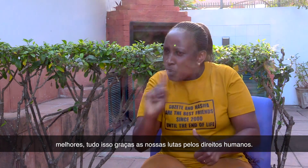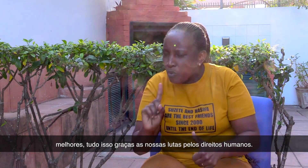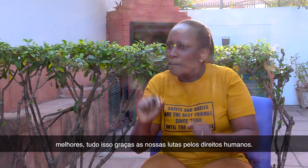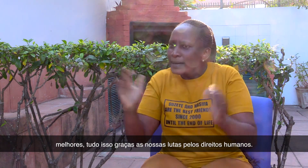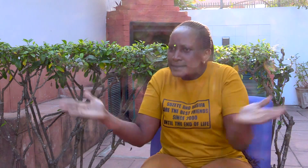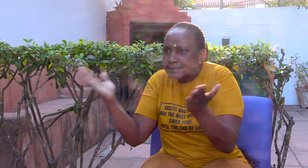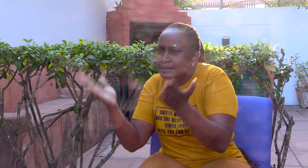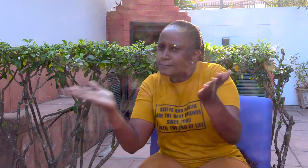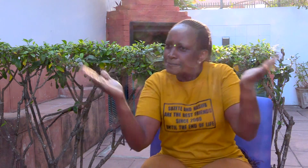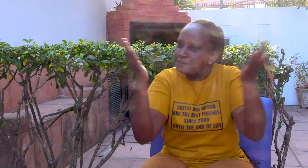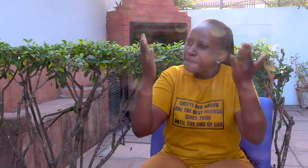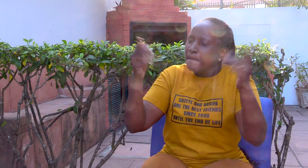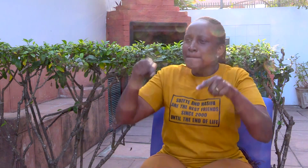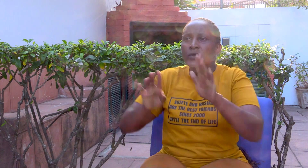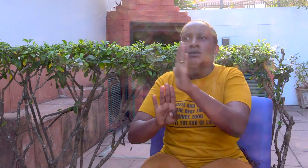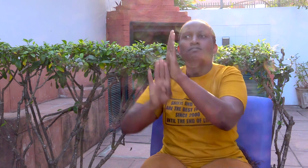direitos humanos.